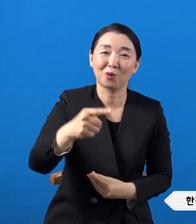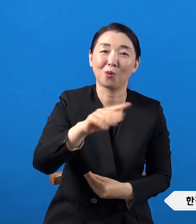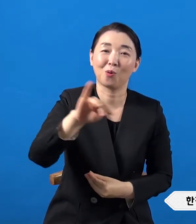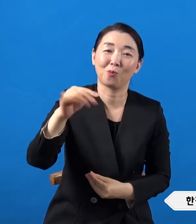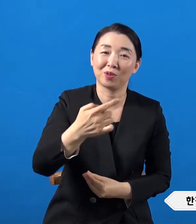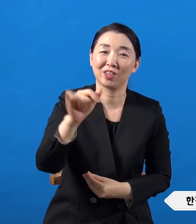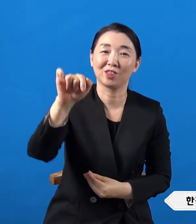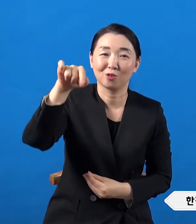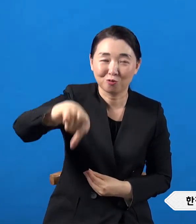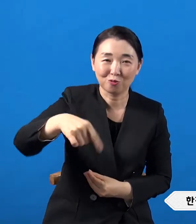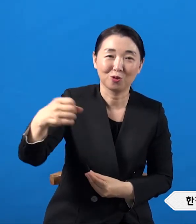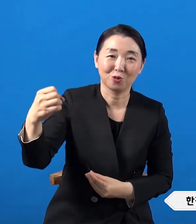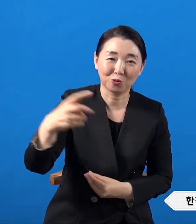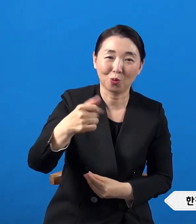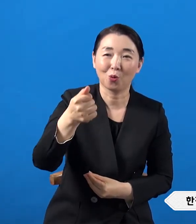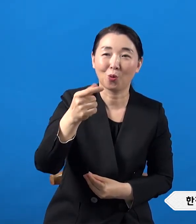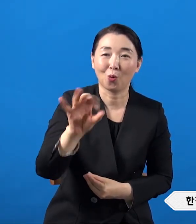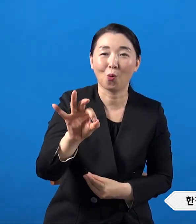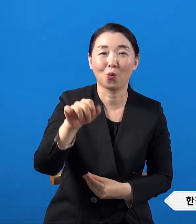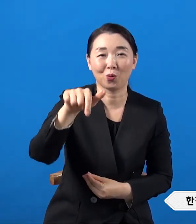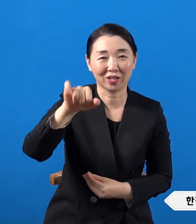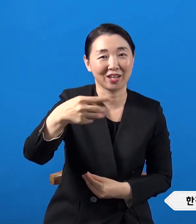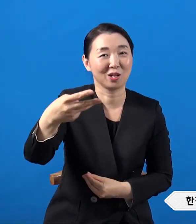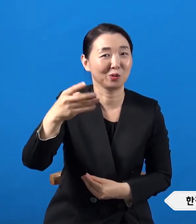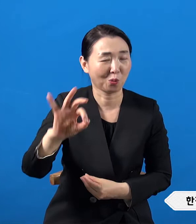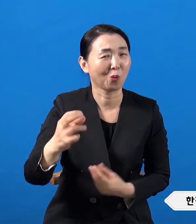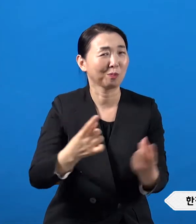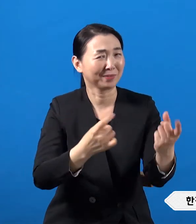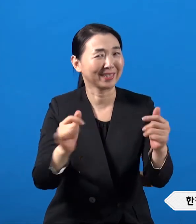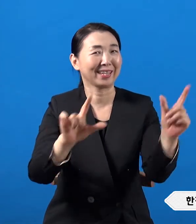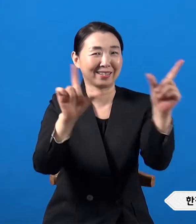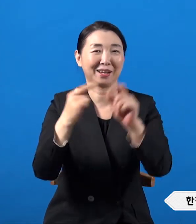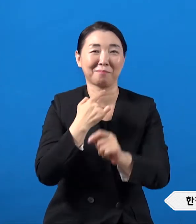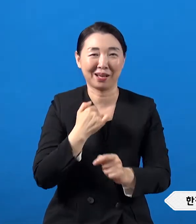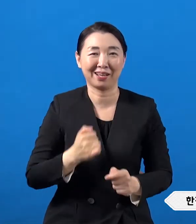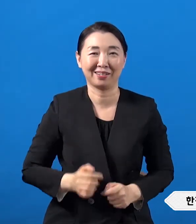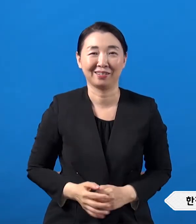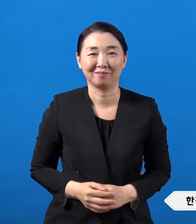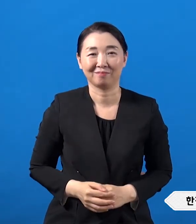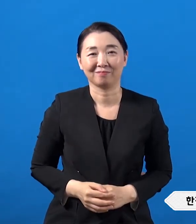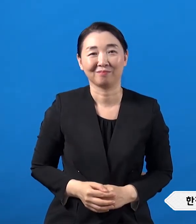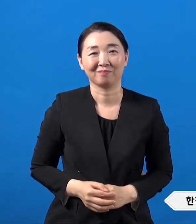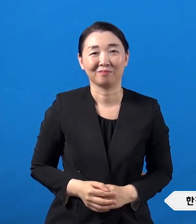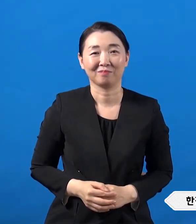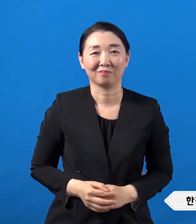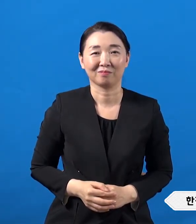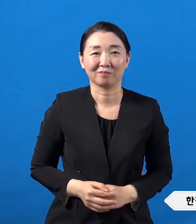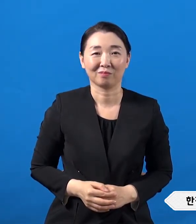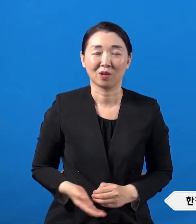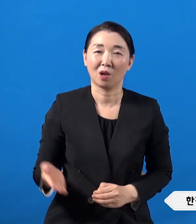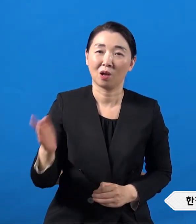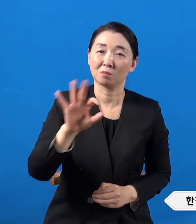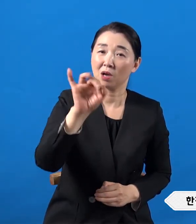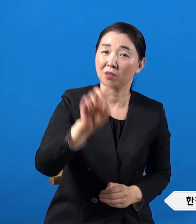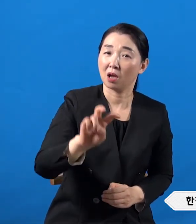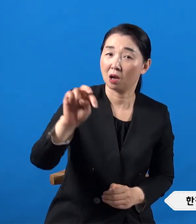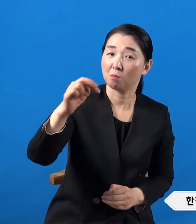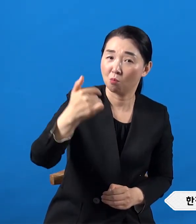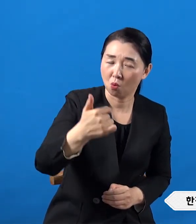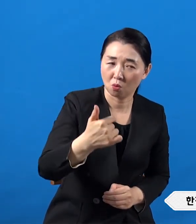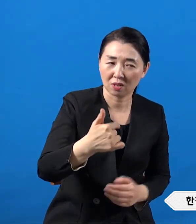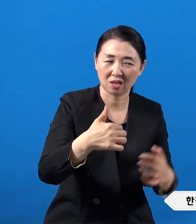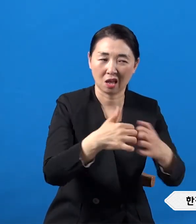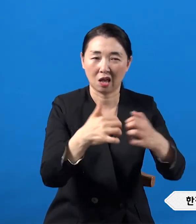치면 홍길동이나 임꺽정 비슷하게 살았습니다. 그런데 암몬이